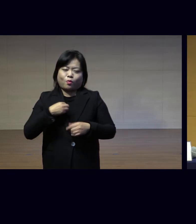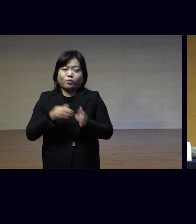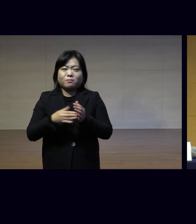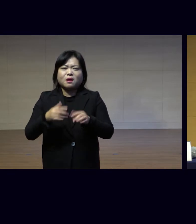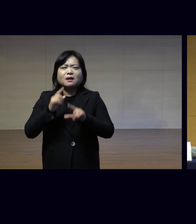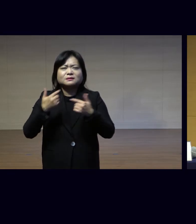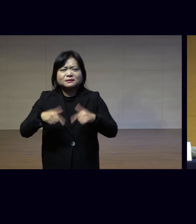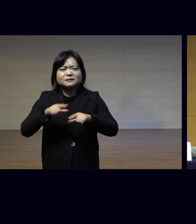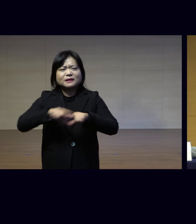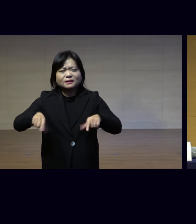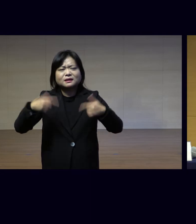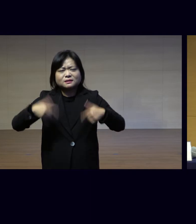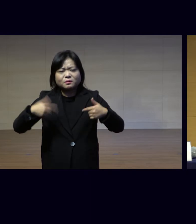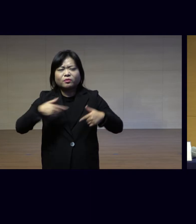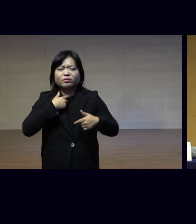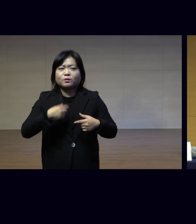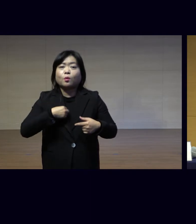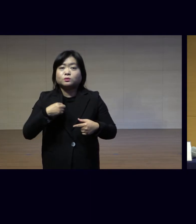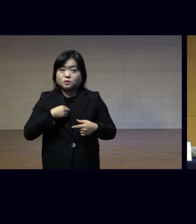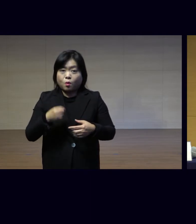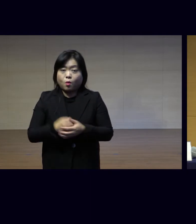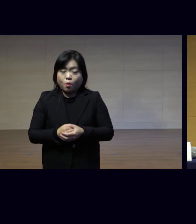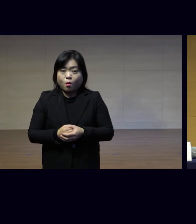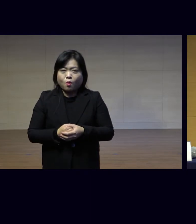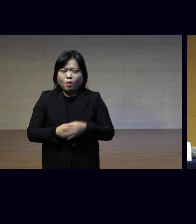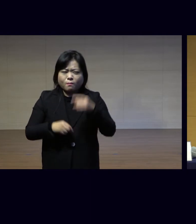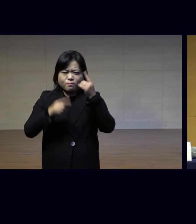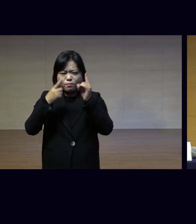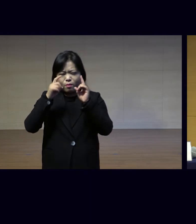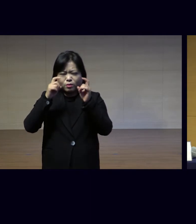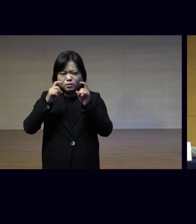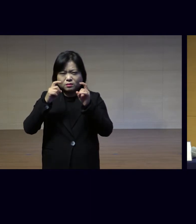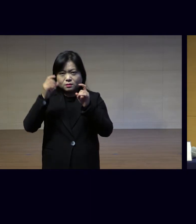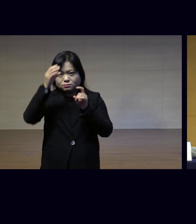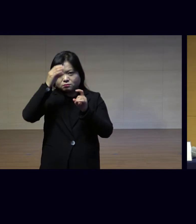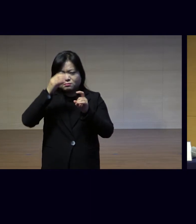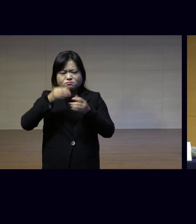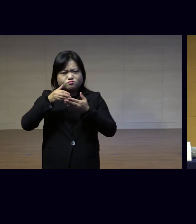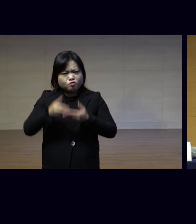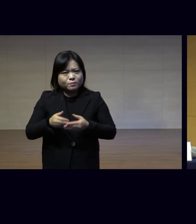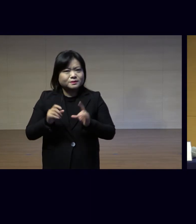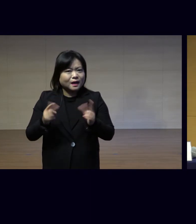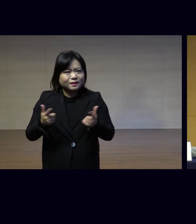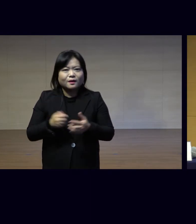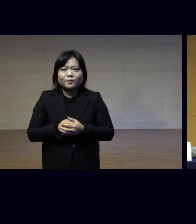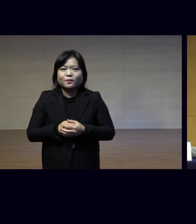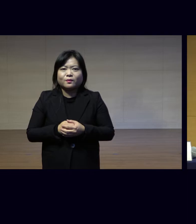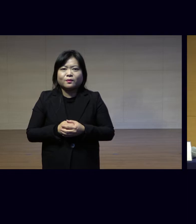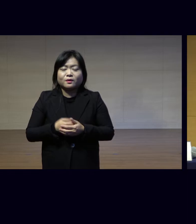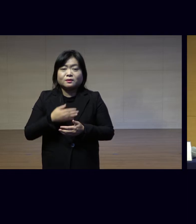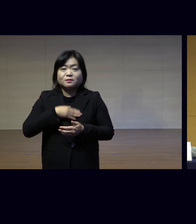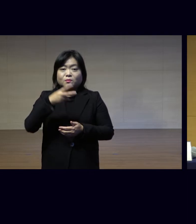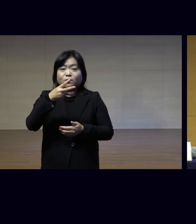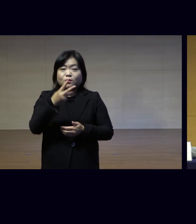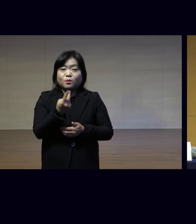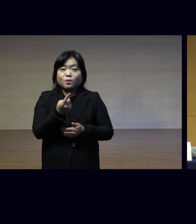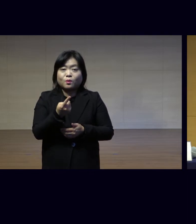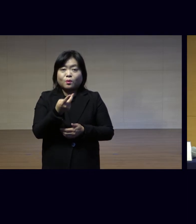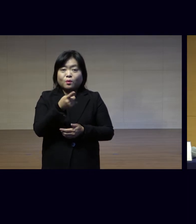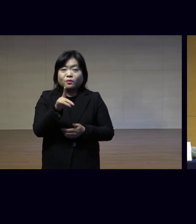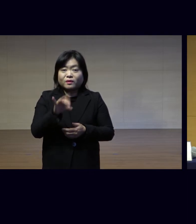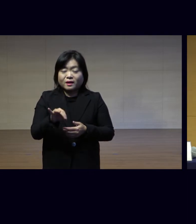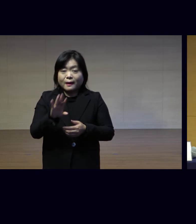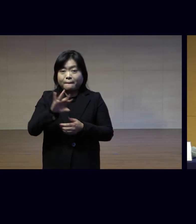옷이고요. 그다음에 이 사람의 그 표정이라는 게 굉장히 무겁잖아요. 저는 그 로댕이 이